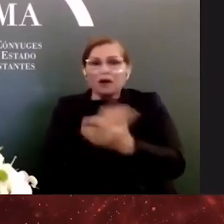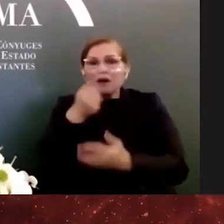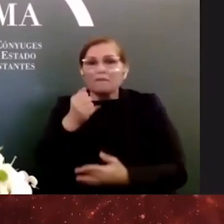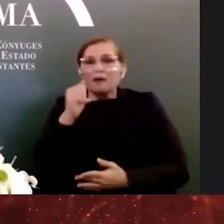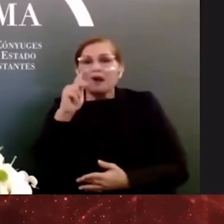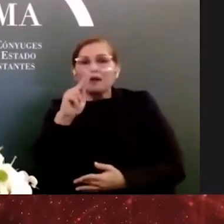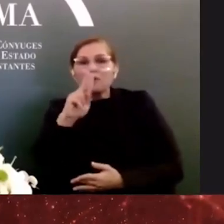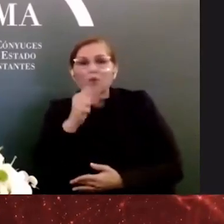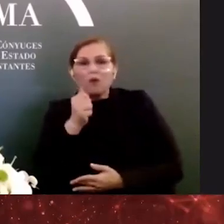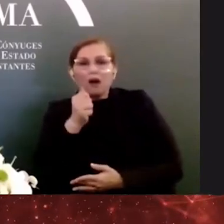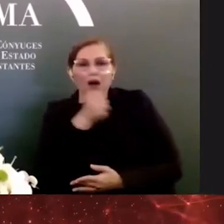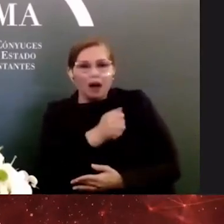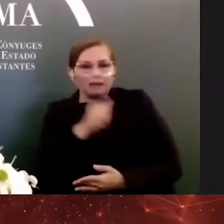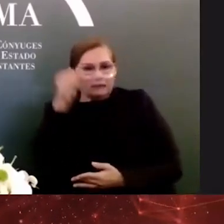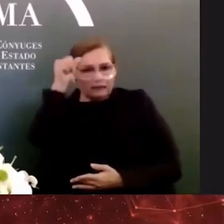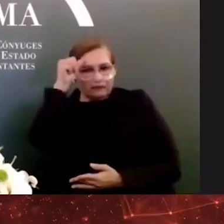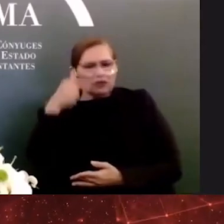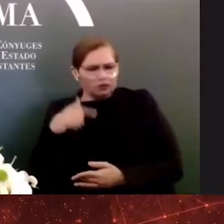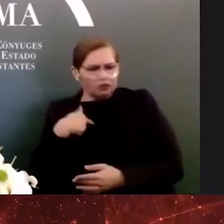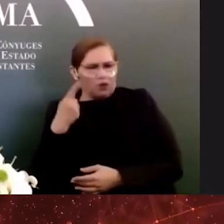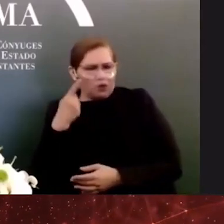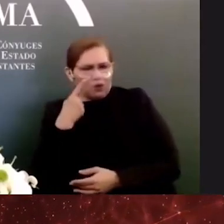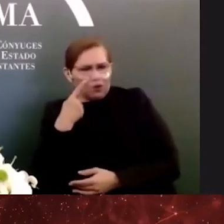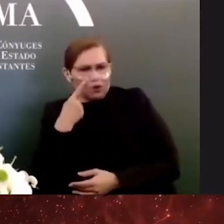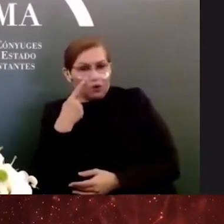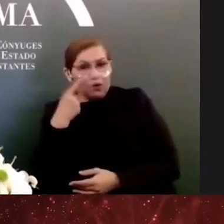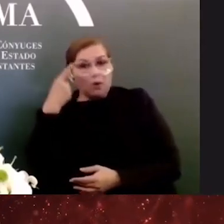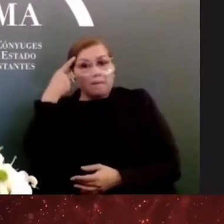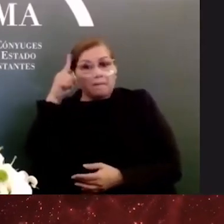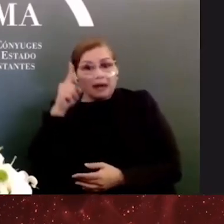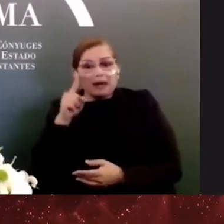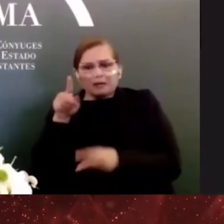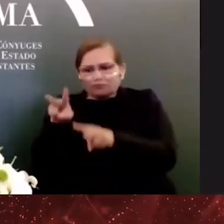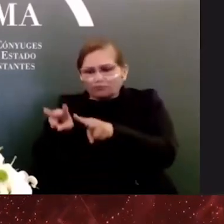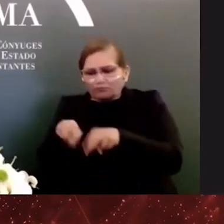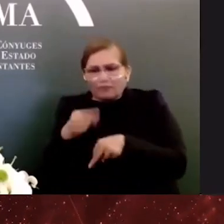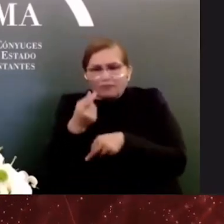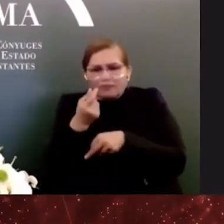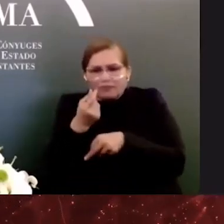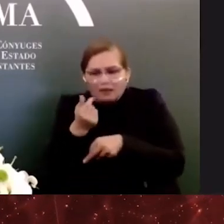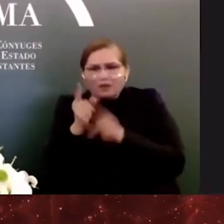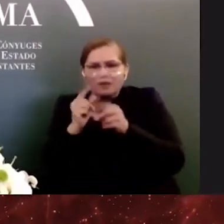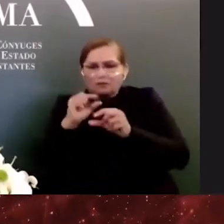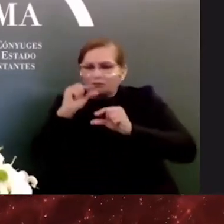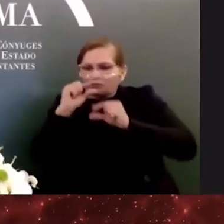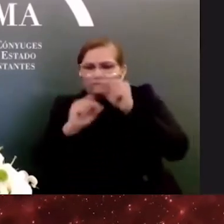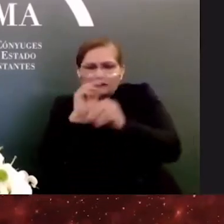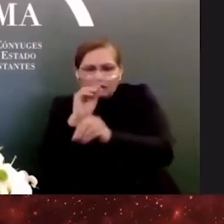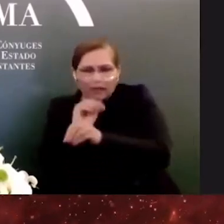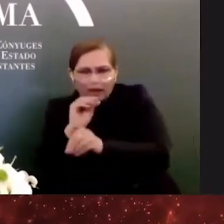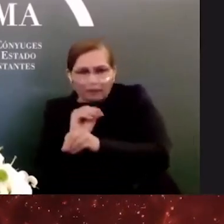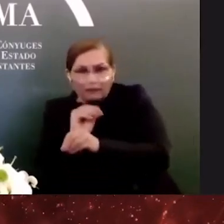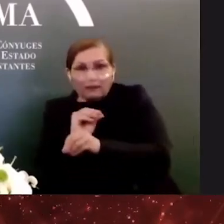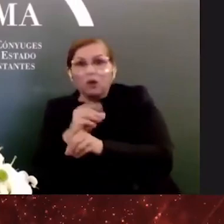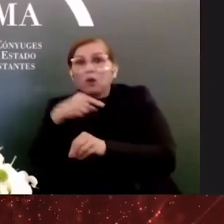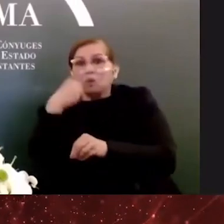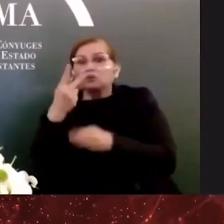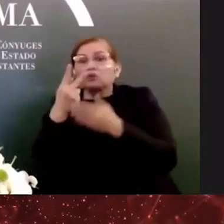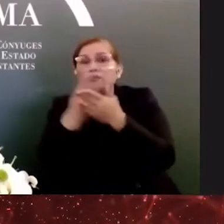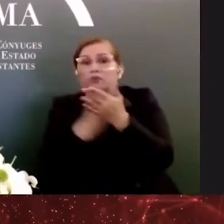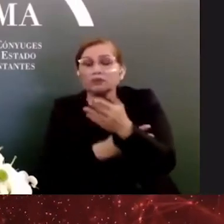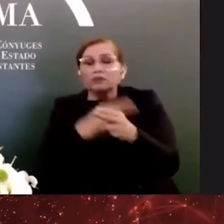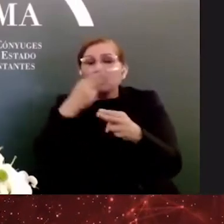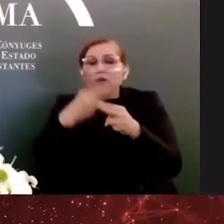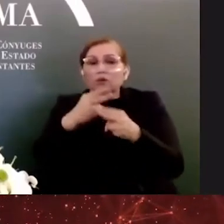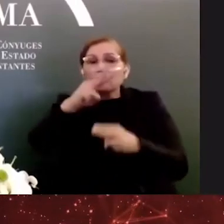Yo Conozco, para que la generación de ingresos y capacitación y el proyecto Victoria, que se